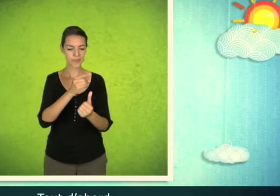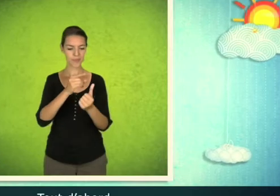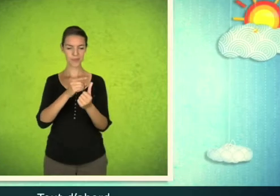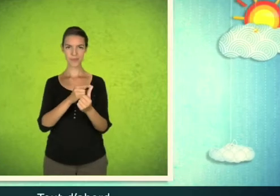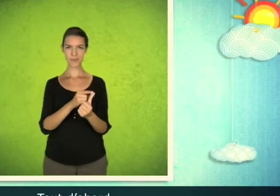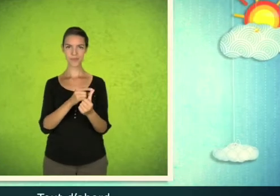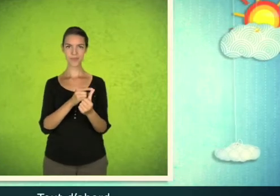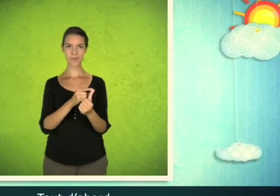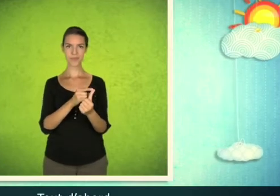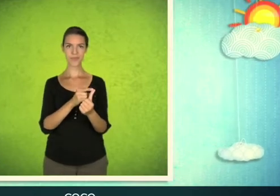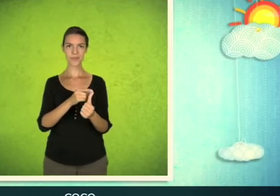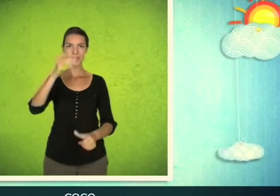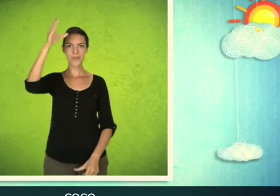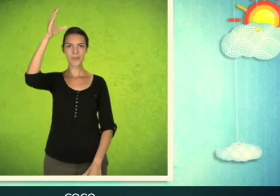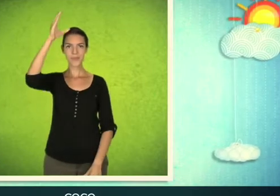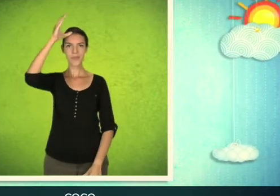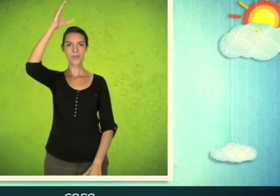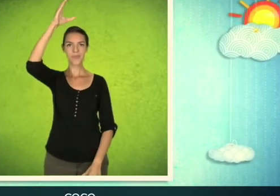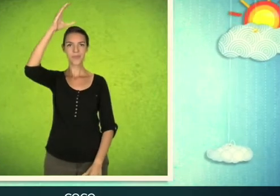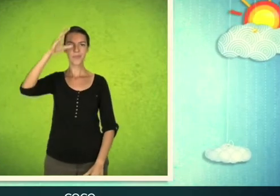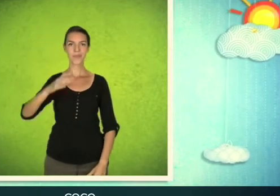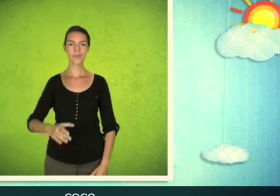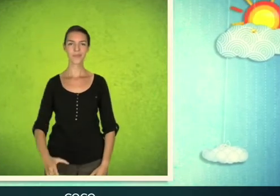Tout d'abord, Coco.